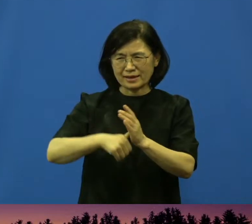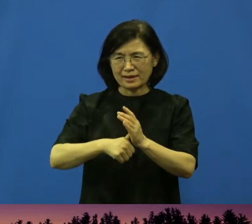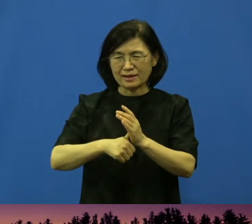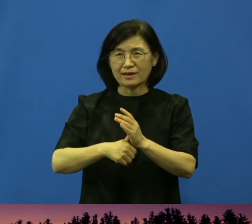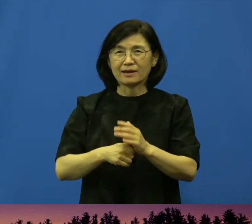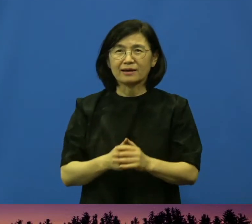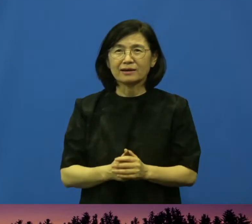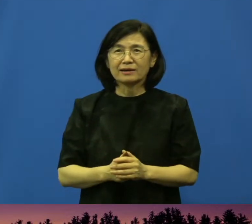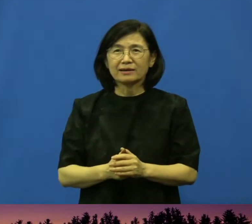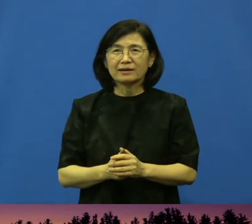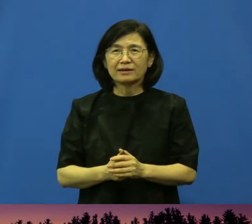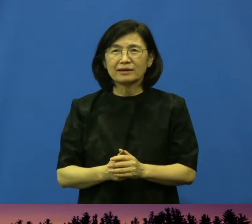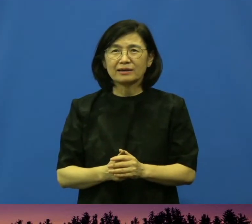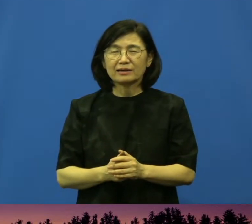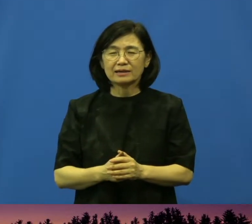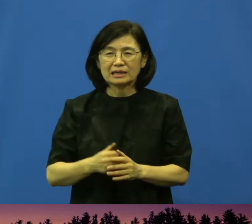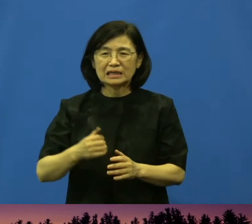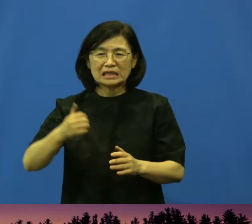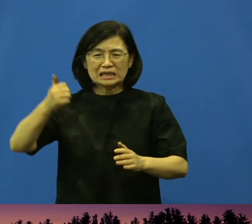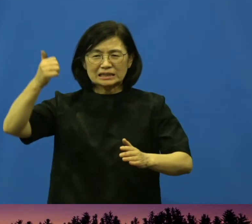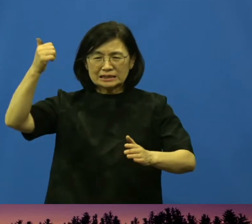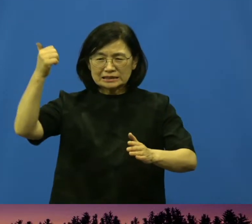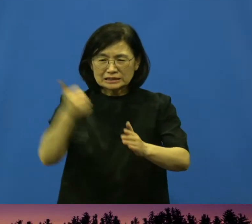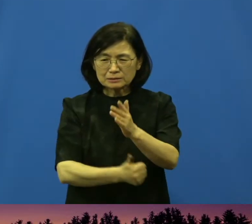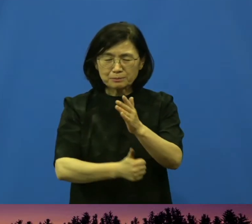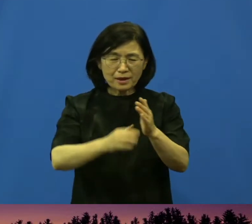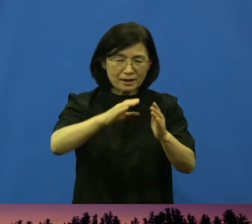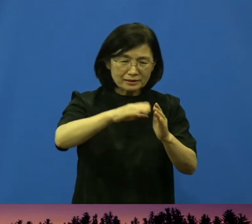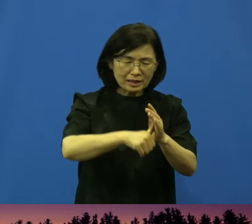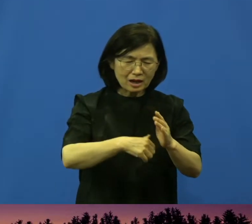여러분, 실패할 때가 위험한 순간 아닙니다.